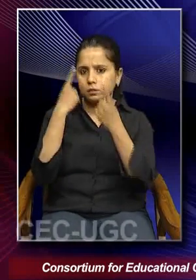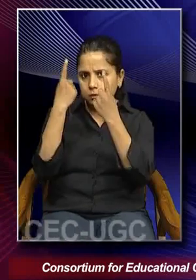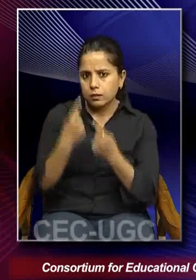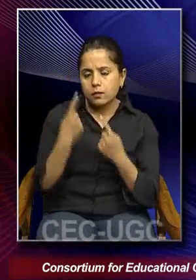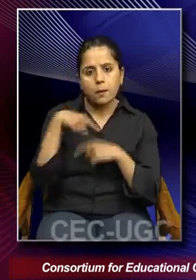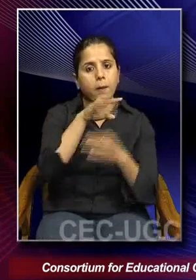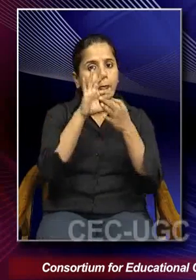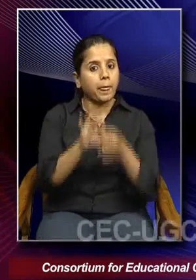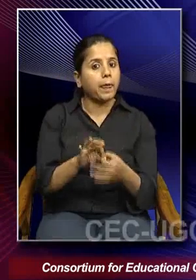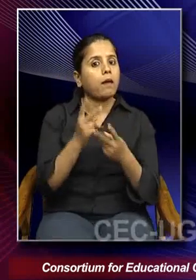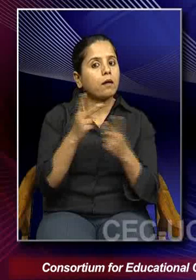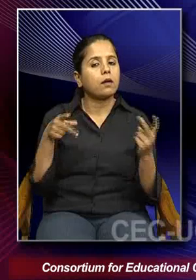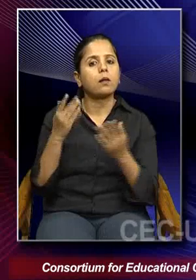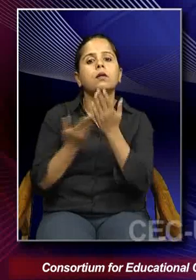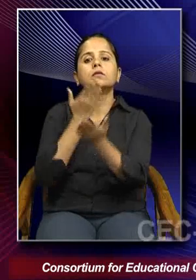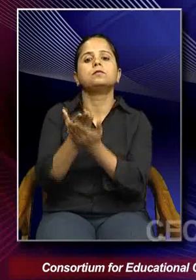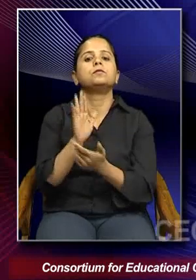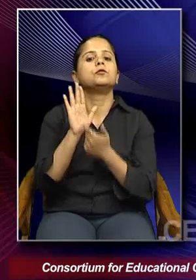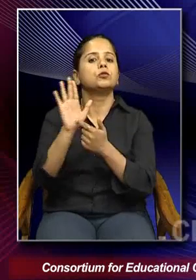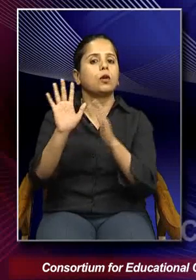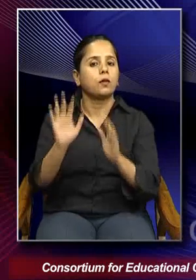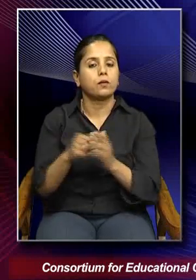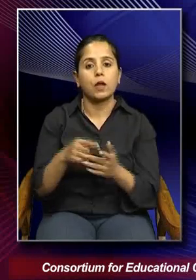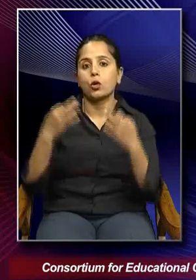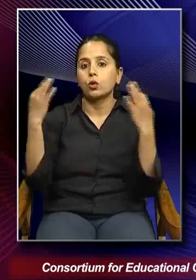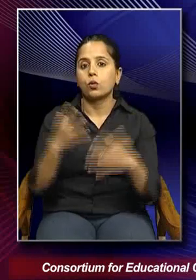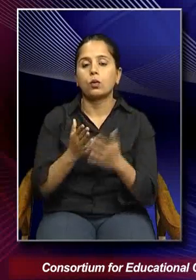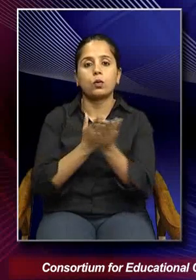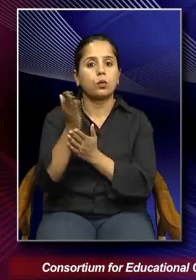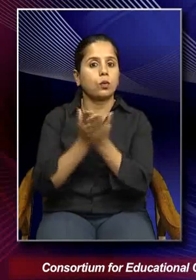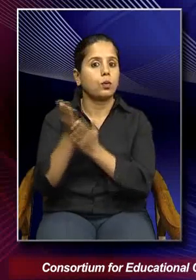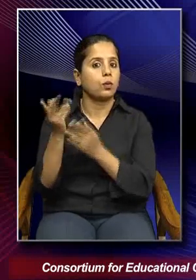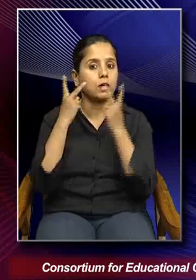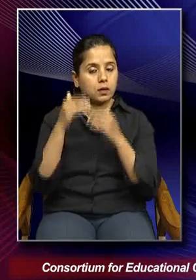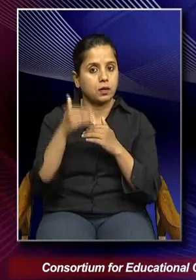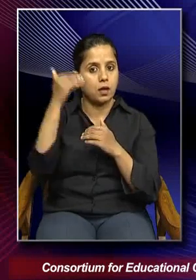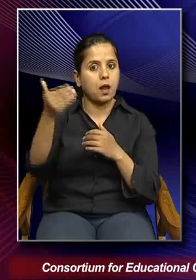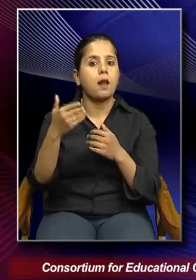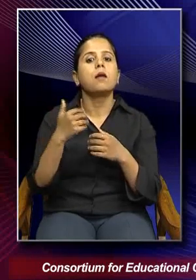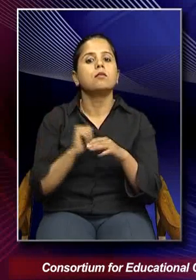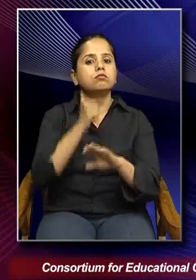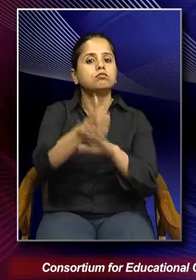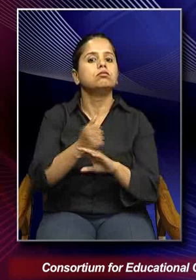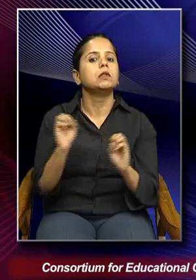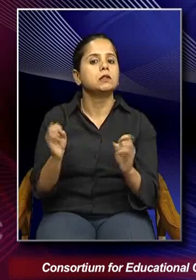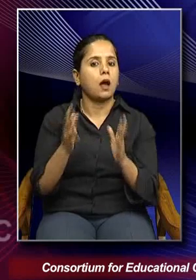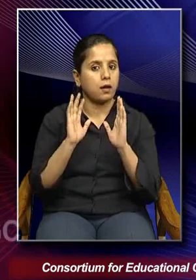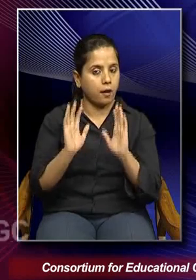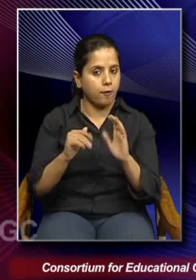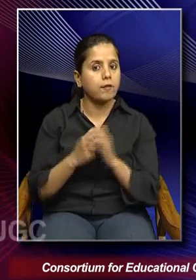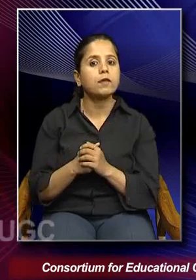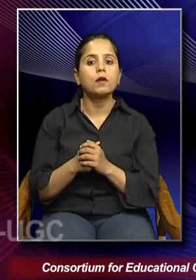के लिए प्रस्तुत किया एक नए दिशा और आयाम के साथ स्थापित किया और